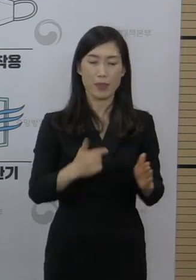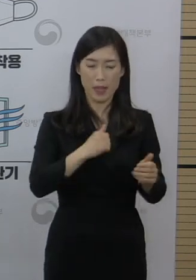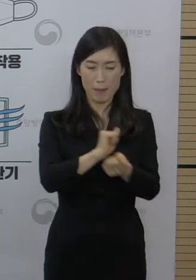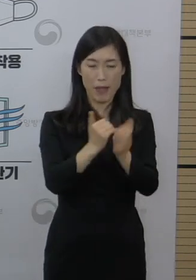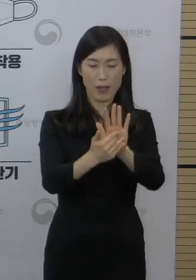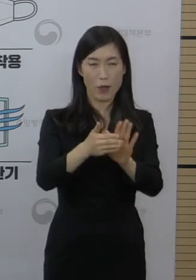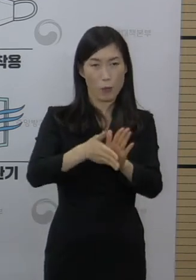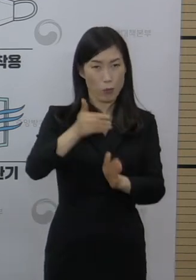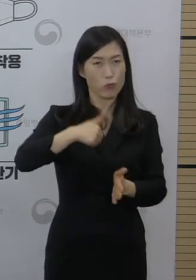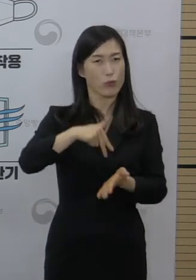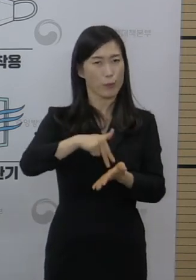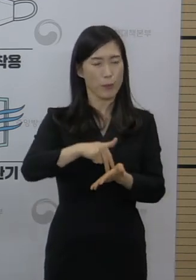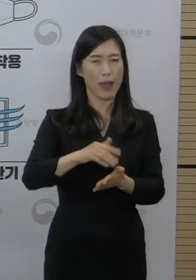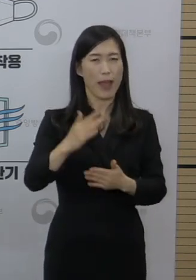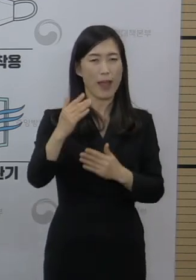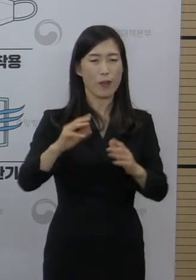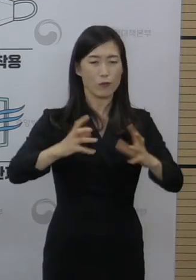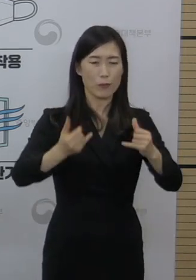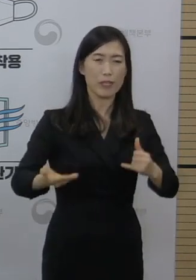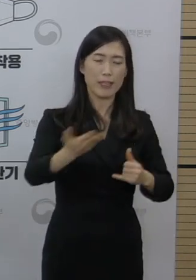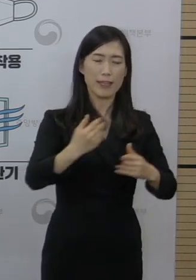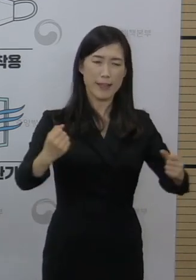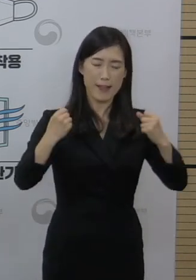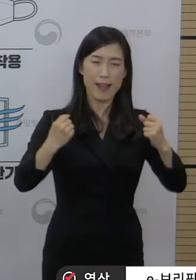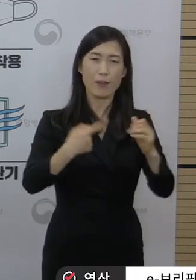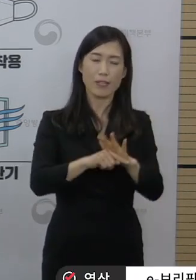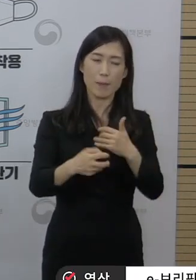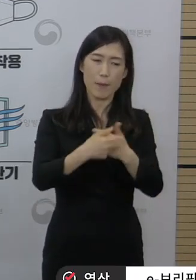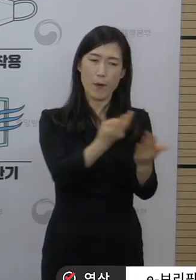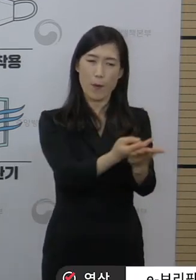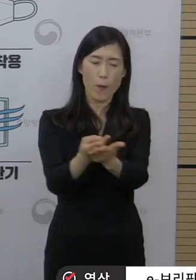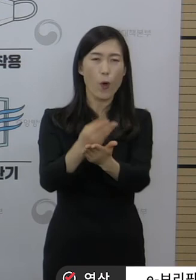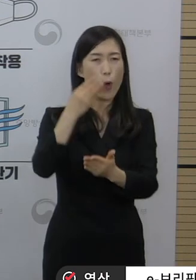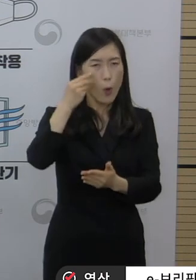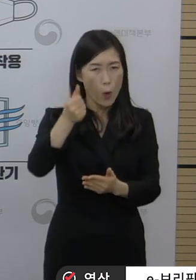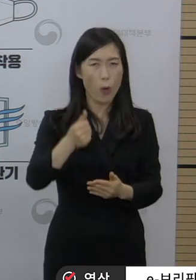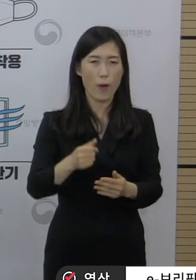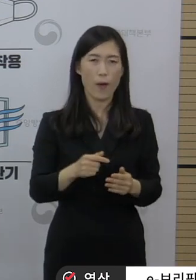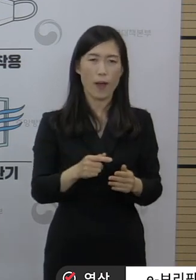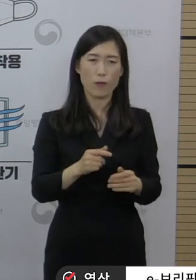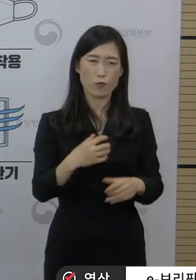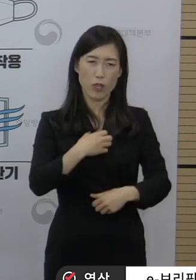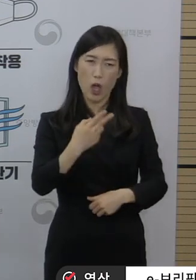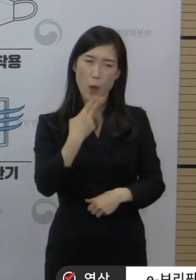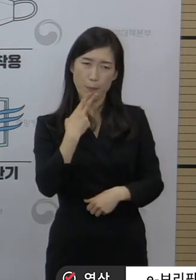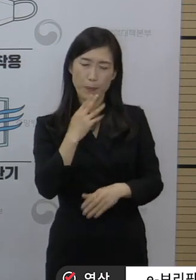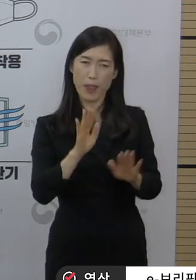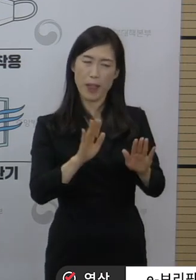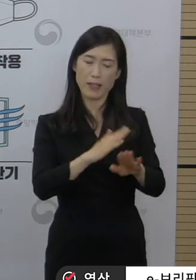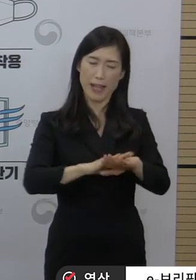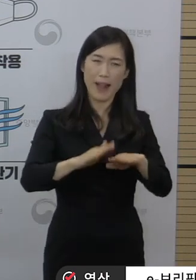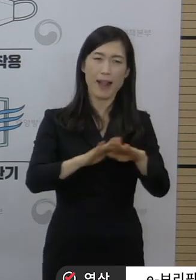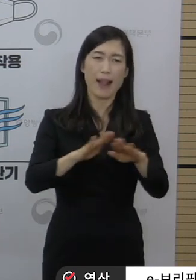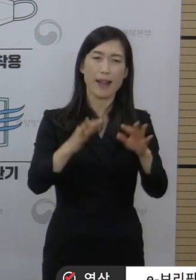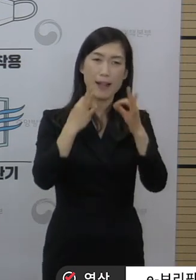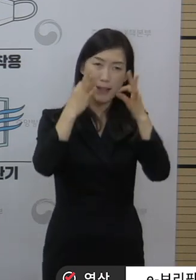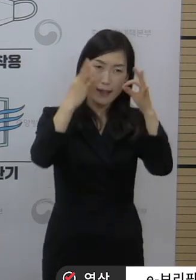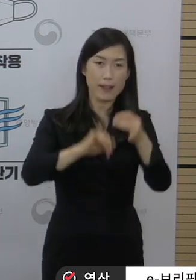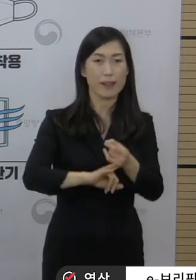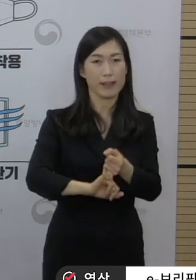예방접종 치료제와 병상 확보 등으로 고위험군 보호에 영장을 집중하여 대응 하겠습니다